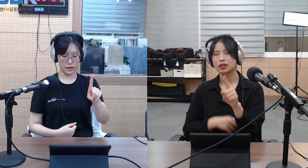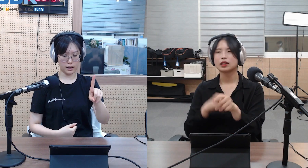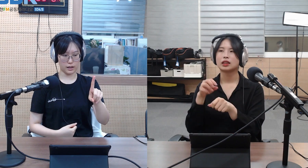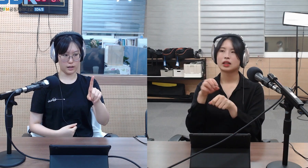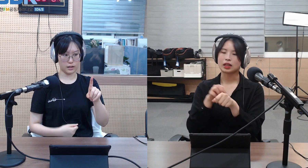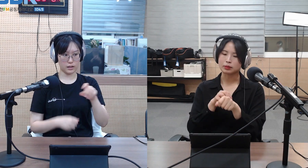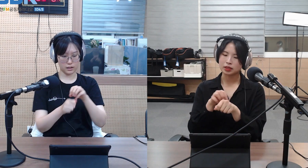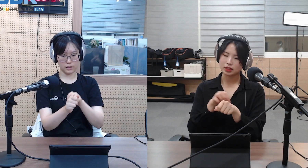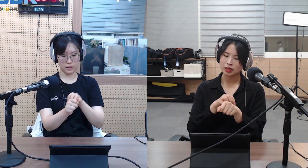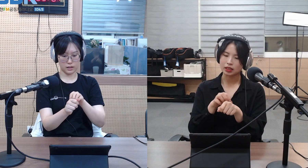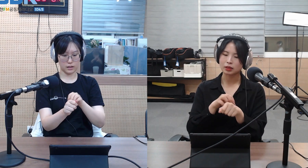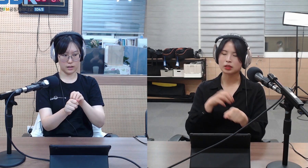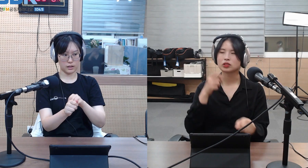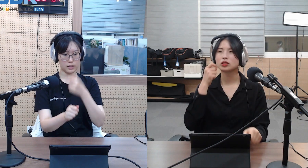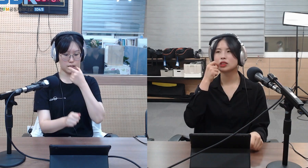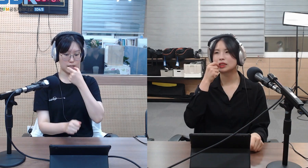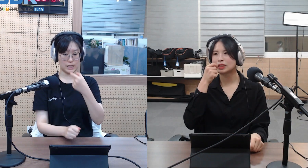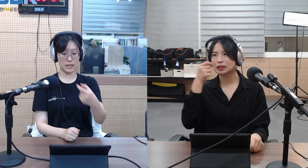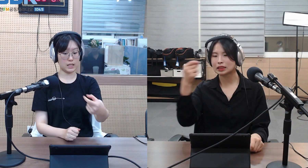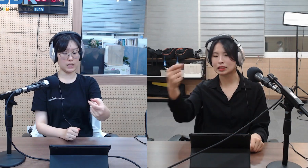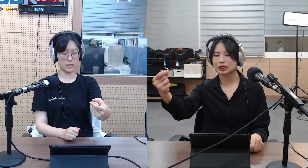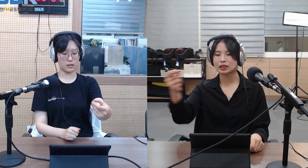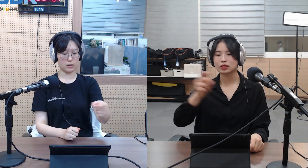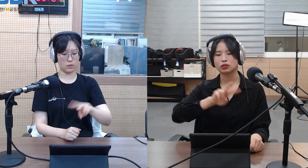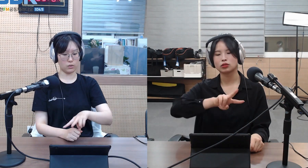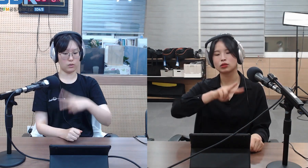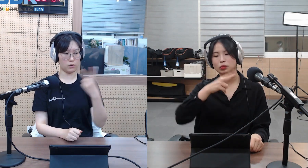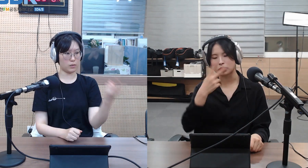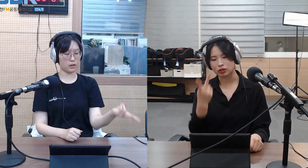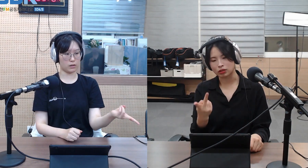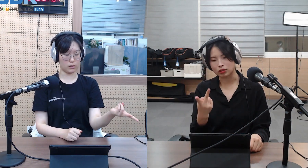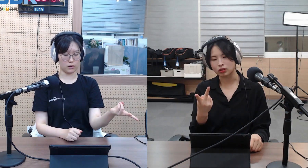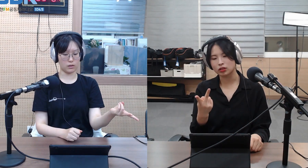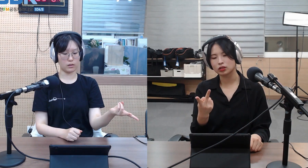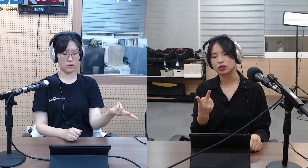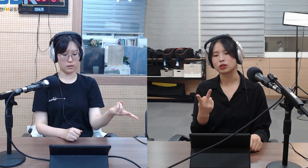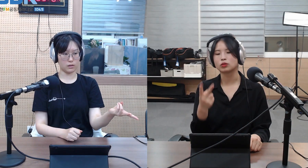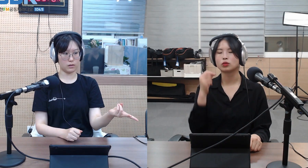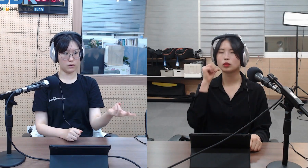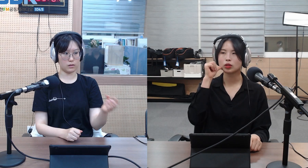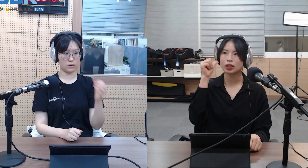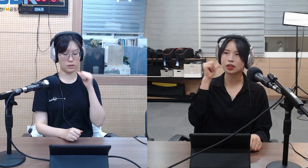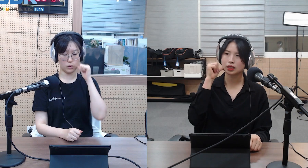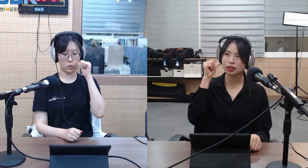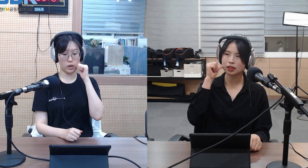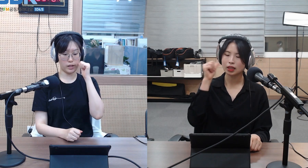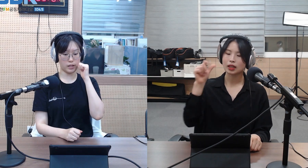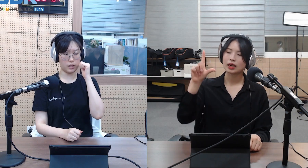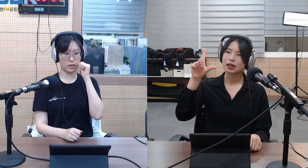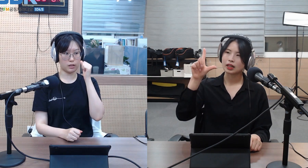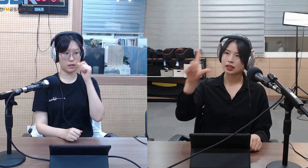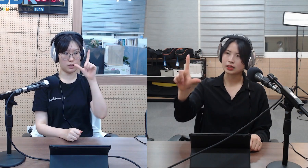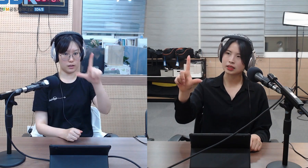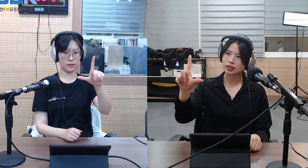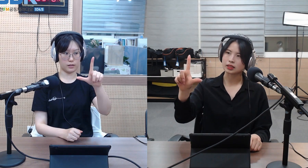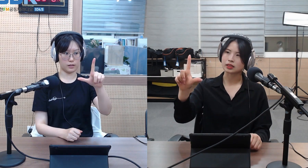하나에 감자튀김에서 치즈 스틱으로 변경, 그리고 콜라는 L 사이즈,